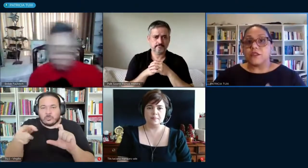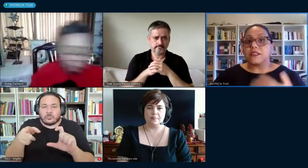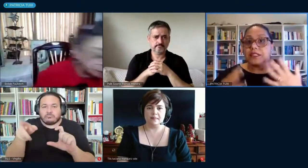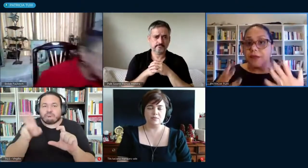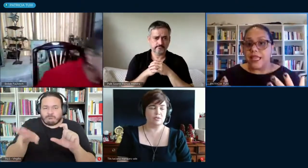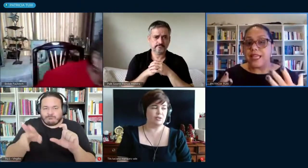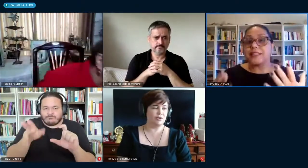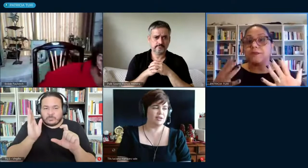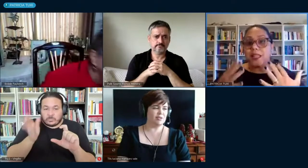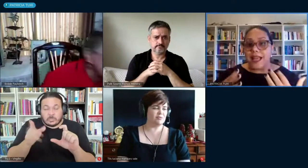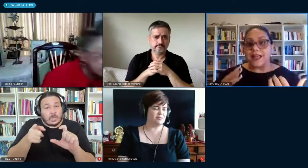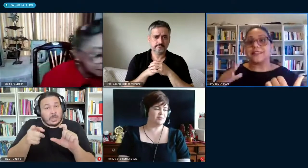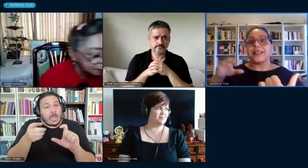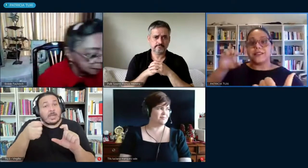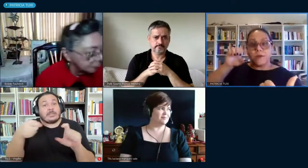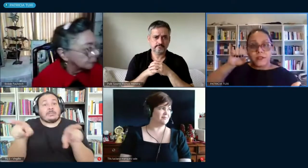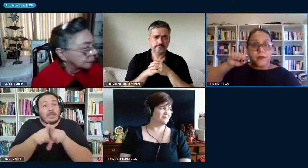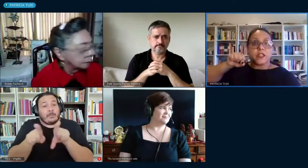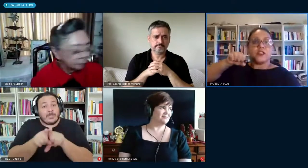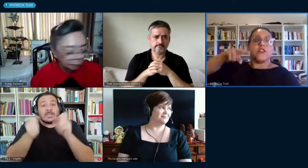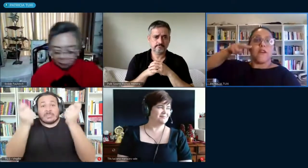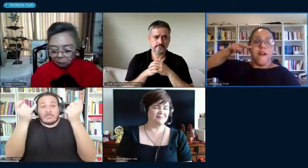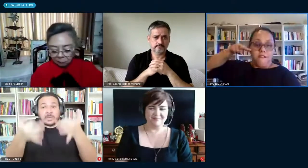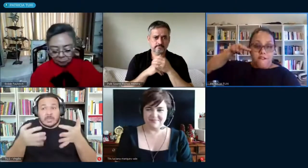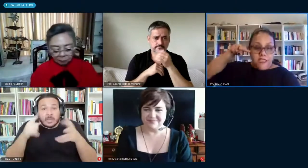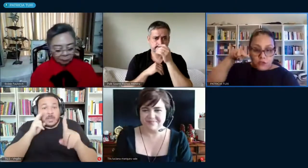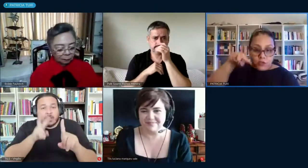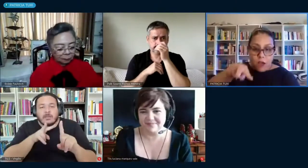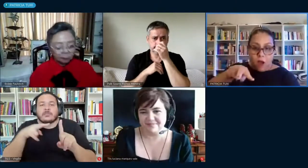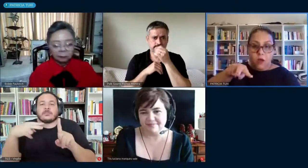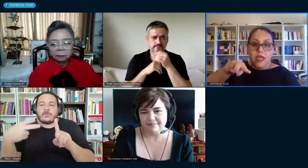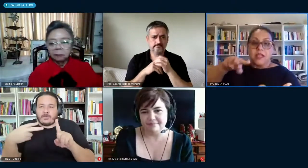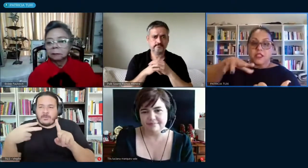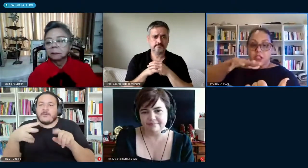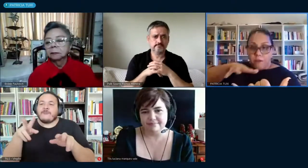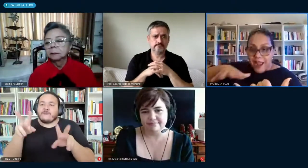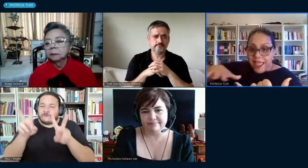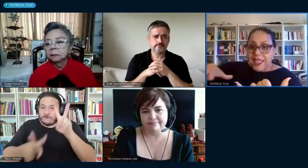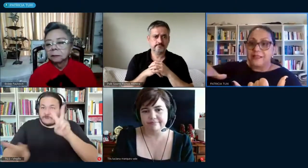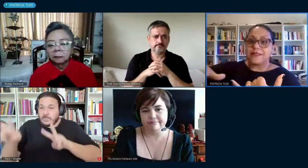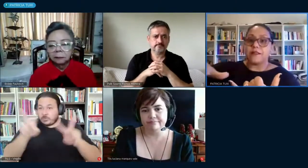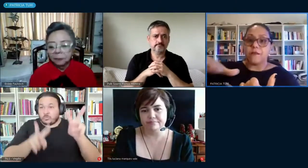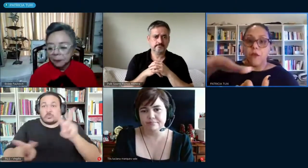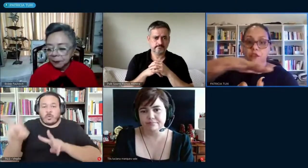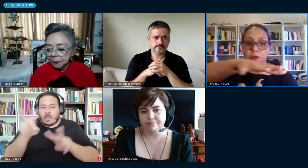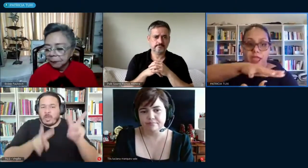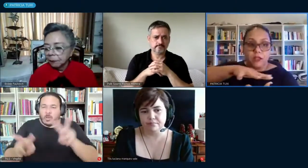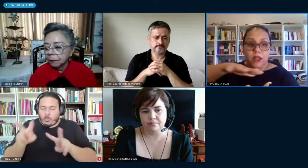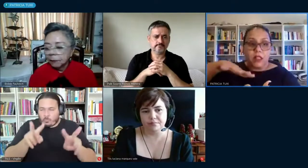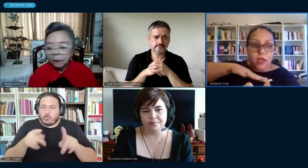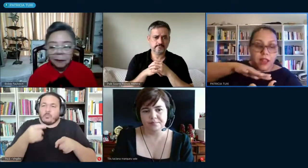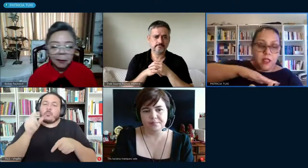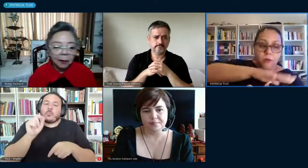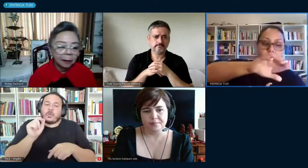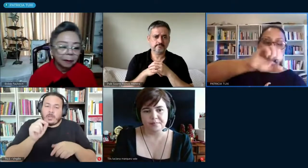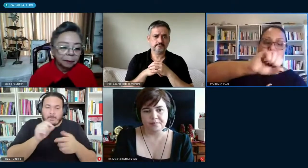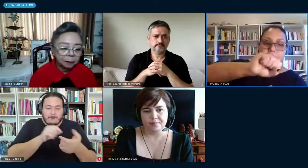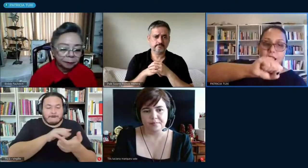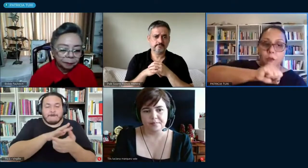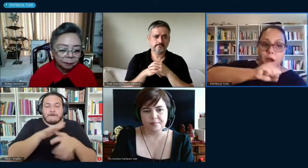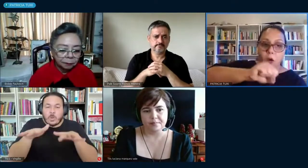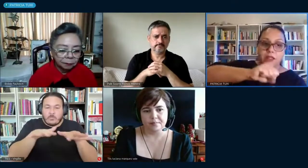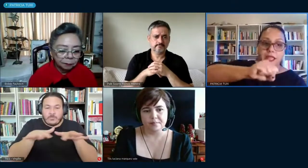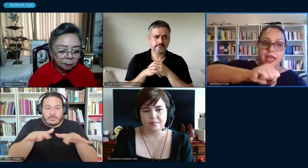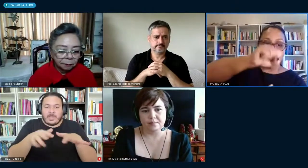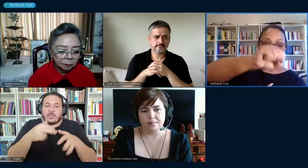se você também explicasse essa perspectiva visual, de que para esse movimento ele não pode